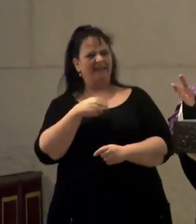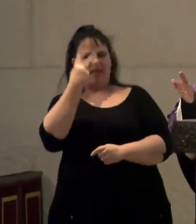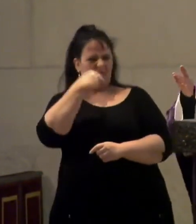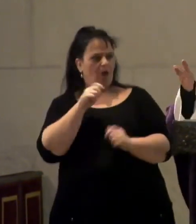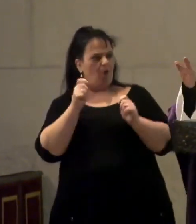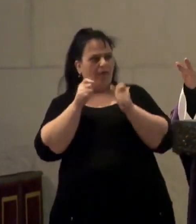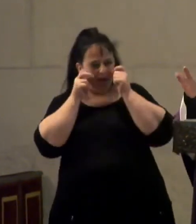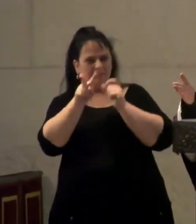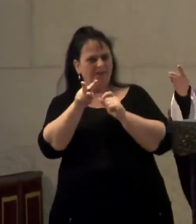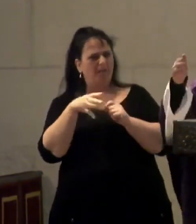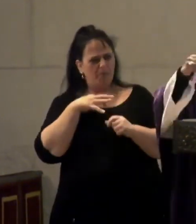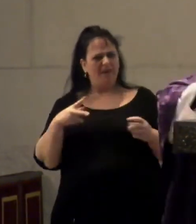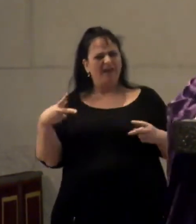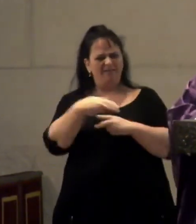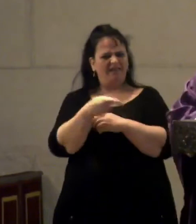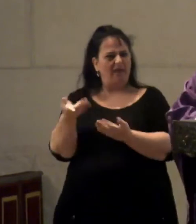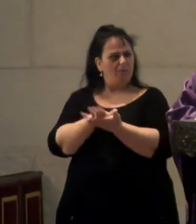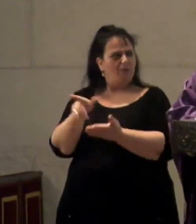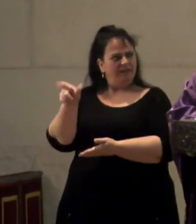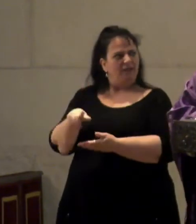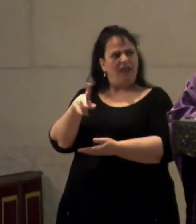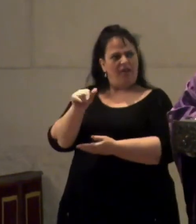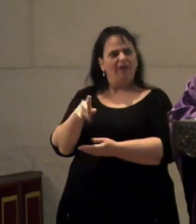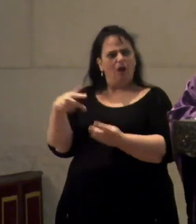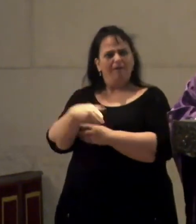evitado que Lázaro muriera?